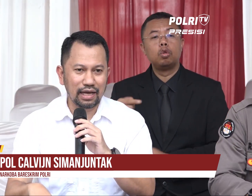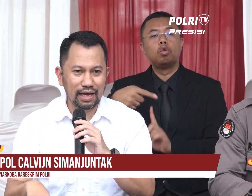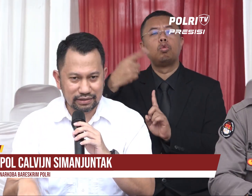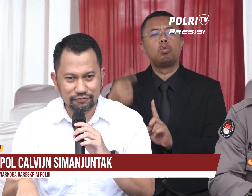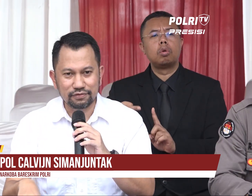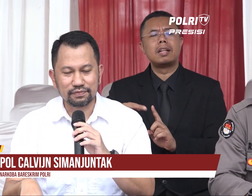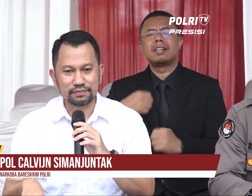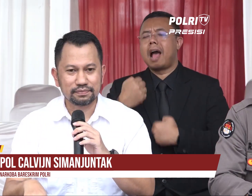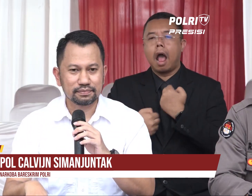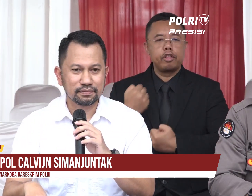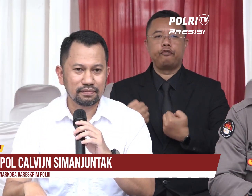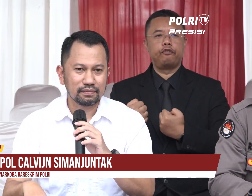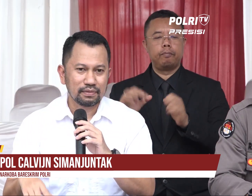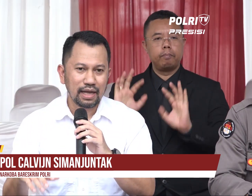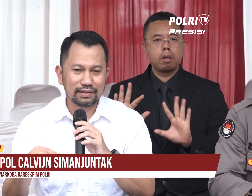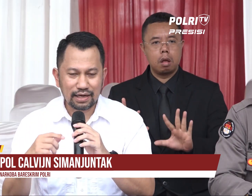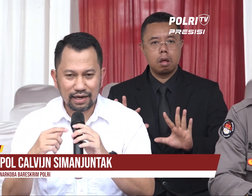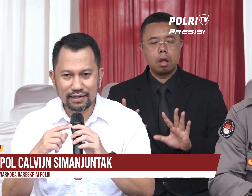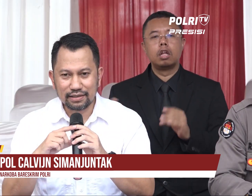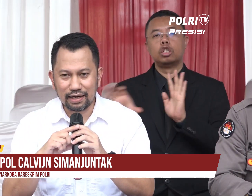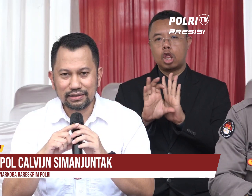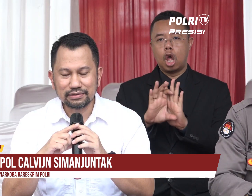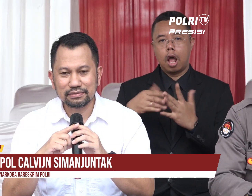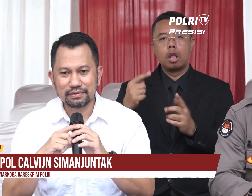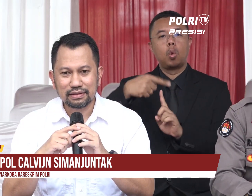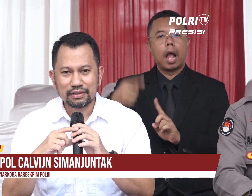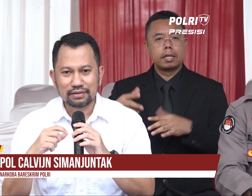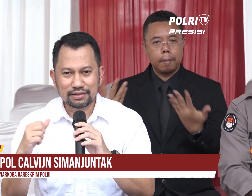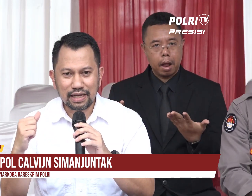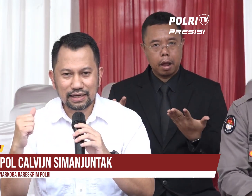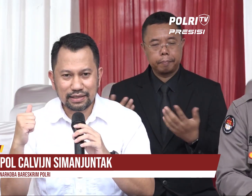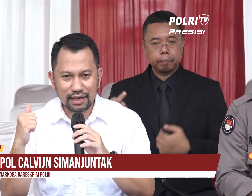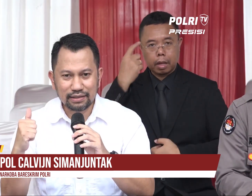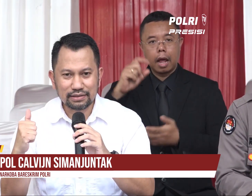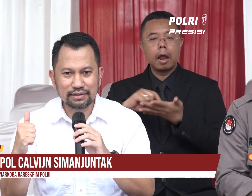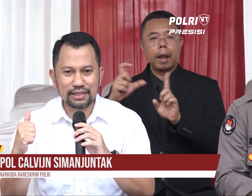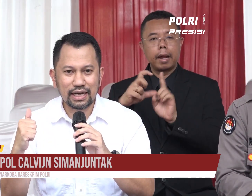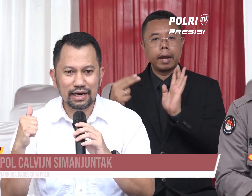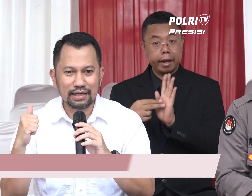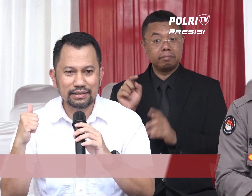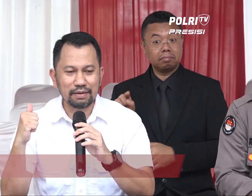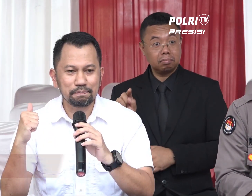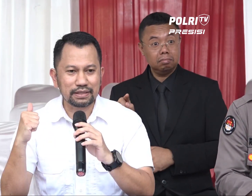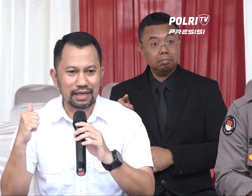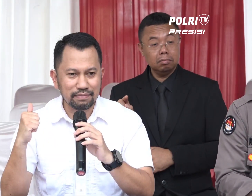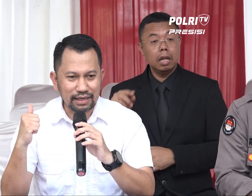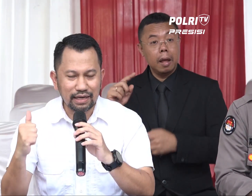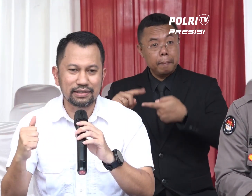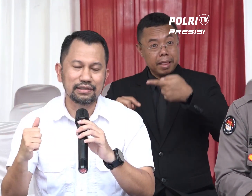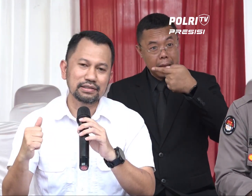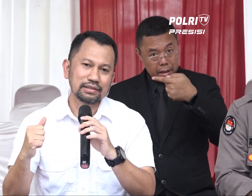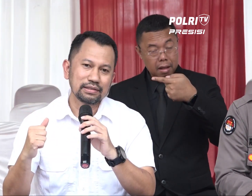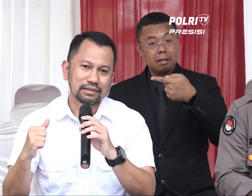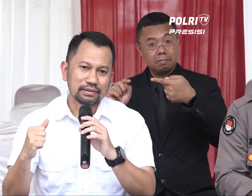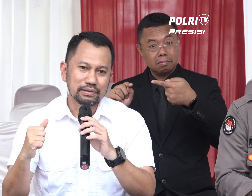sangat aktif. Antara lain adalah tersangka DN dialah yang pertama kali